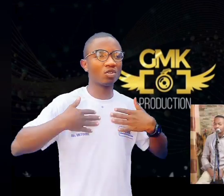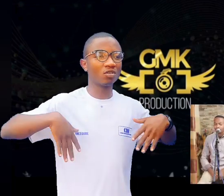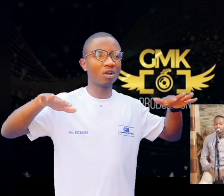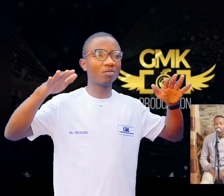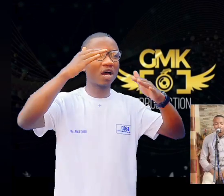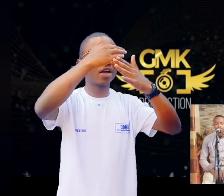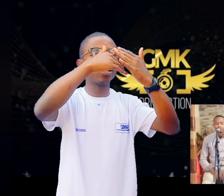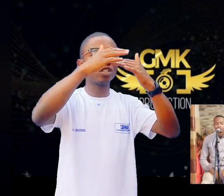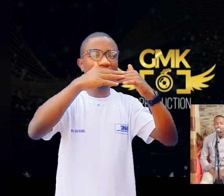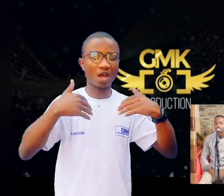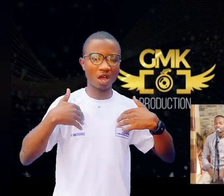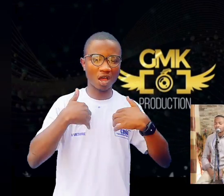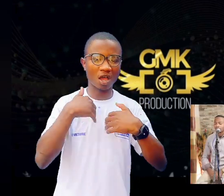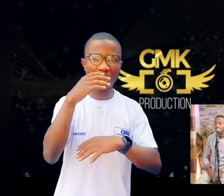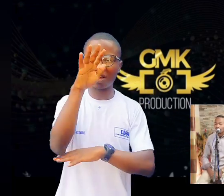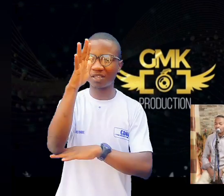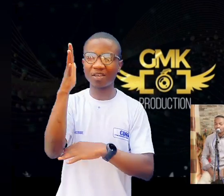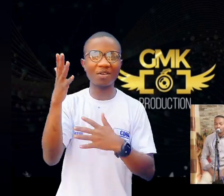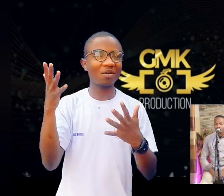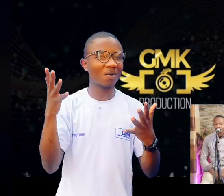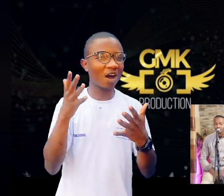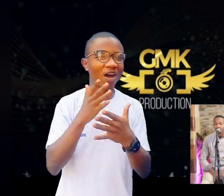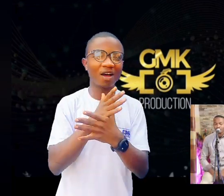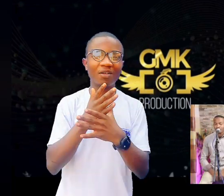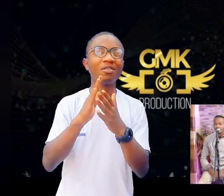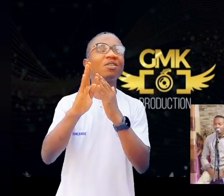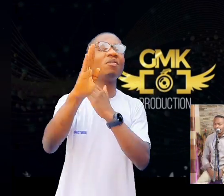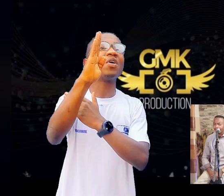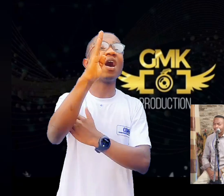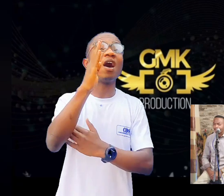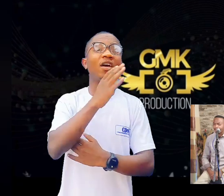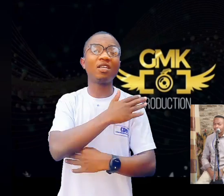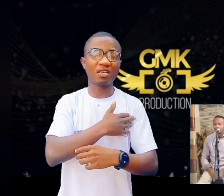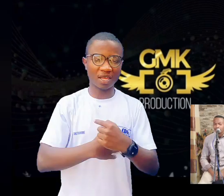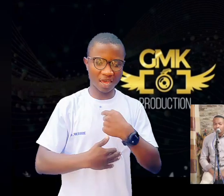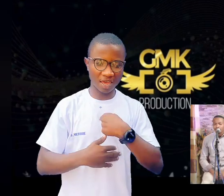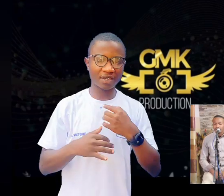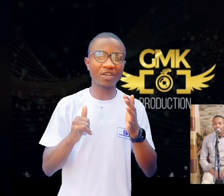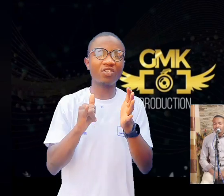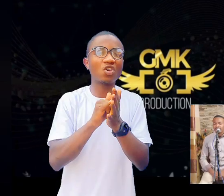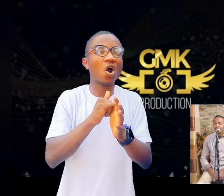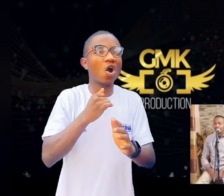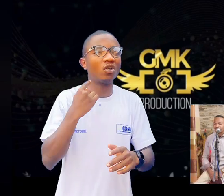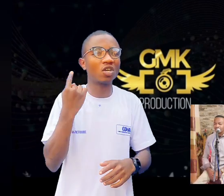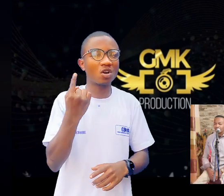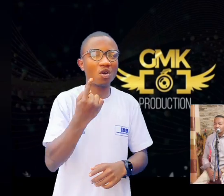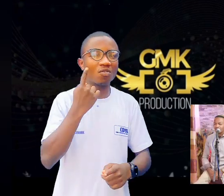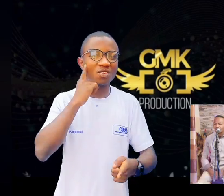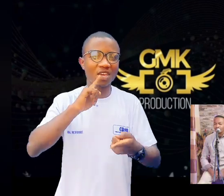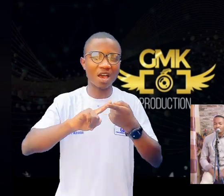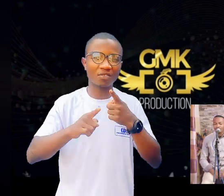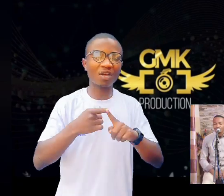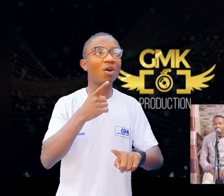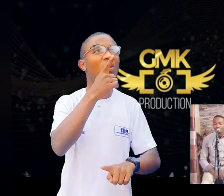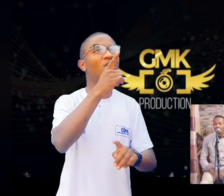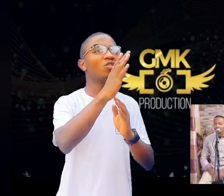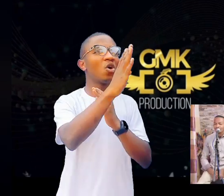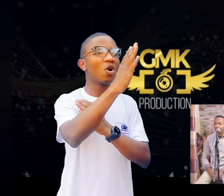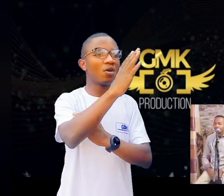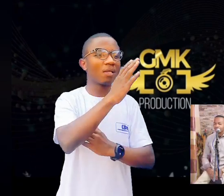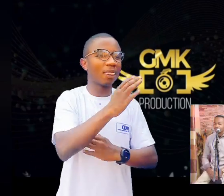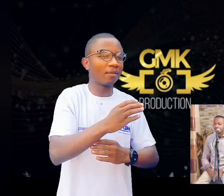du ciel, les bétails des champs, entre Dieu prendra soin de moi. Et les dieux qui guérit